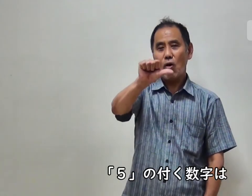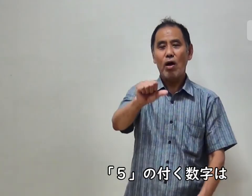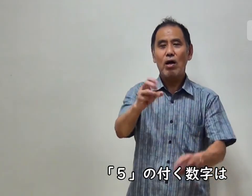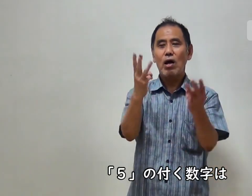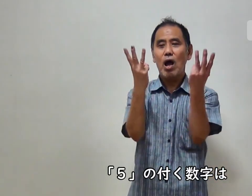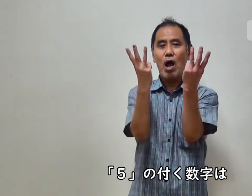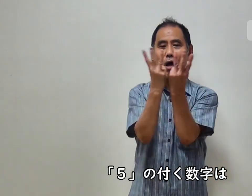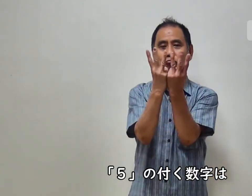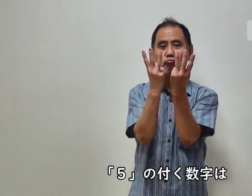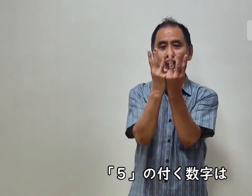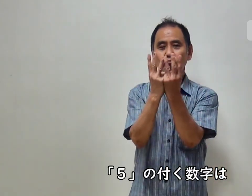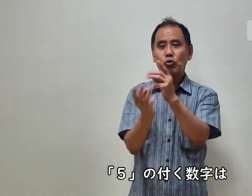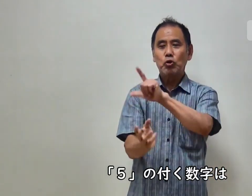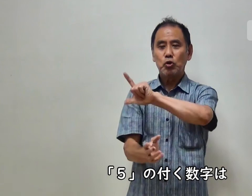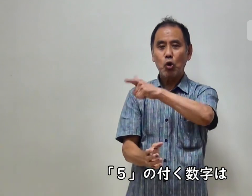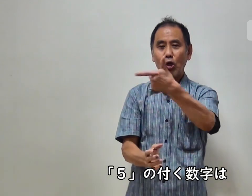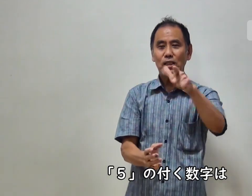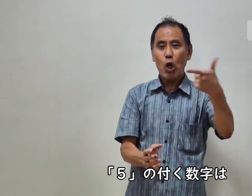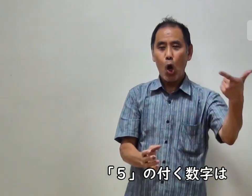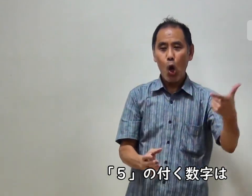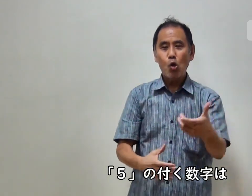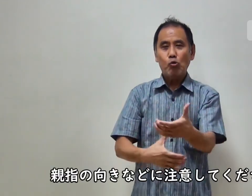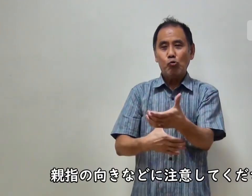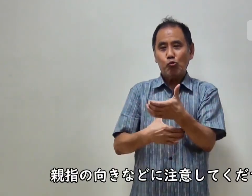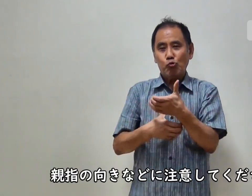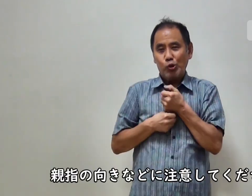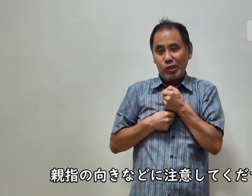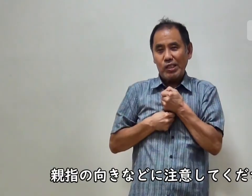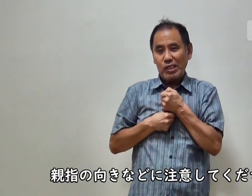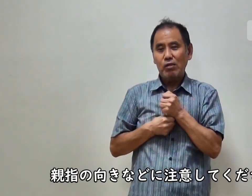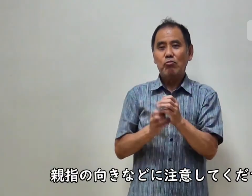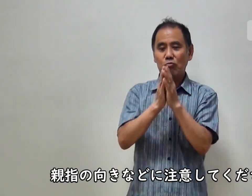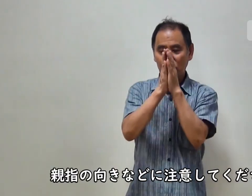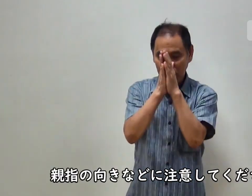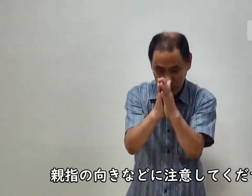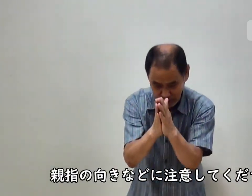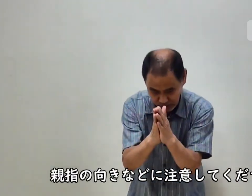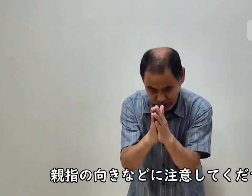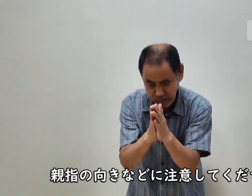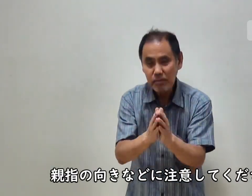五のつく数字は親指の向きなどに注意してください。